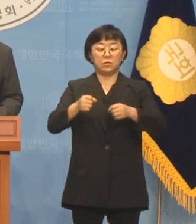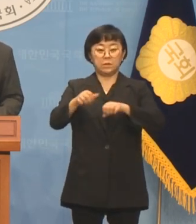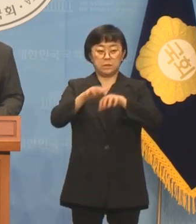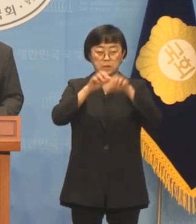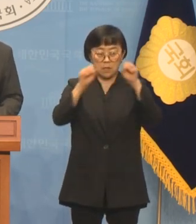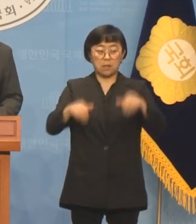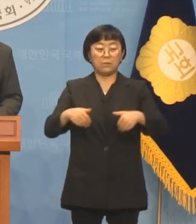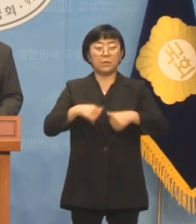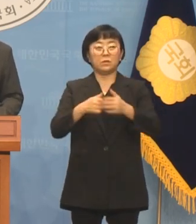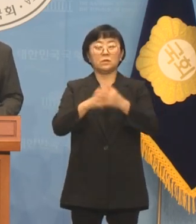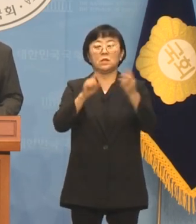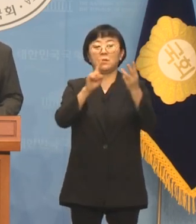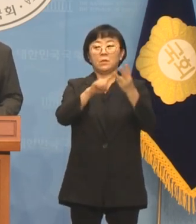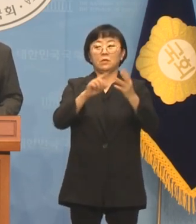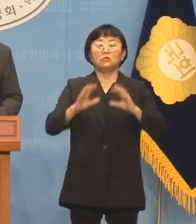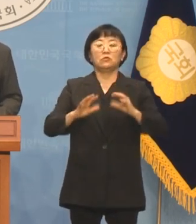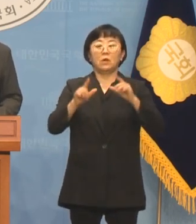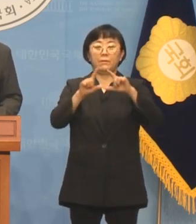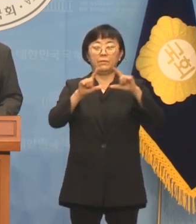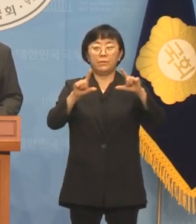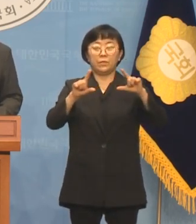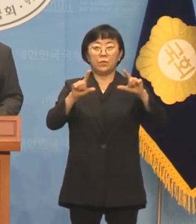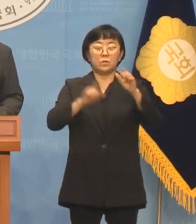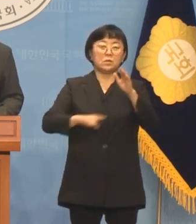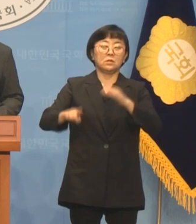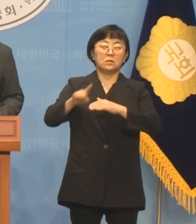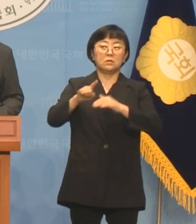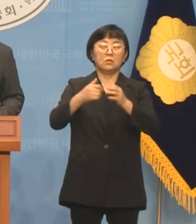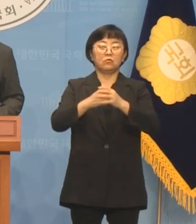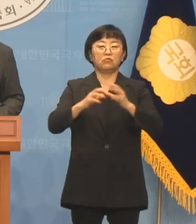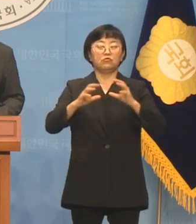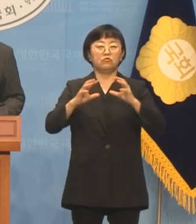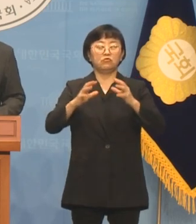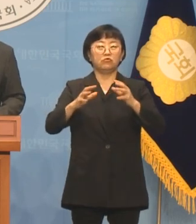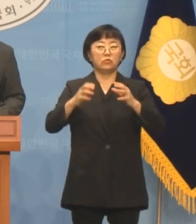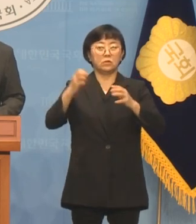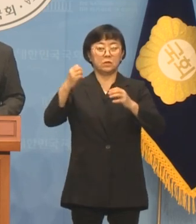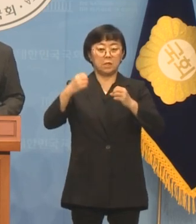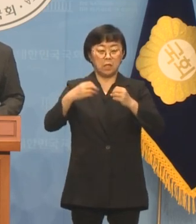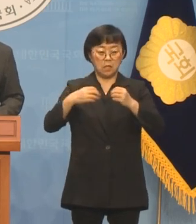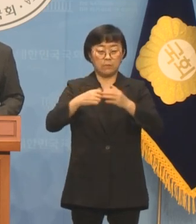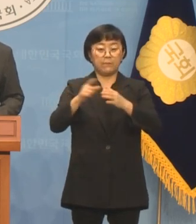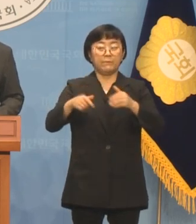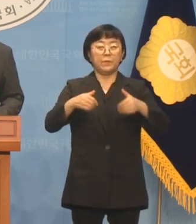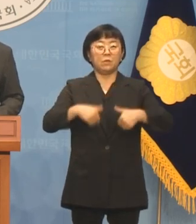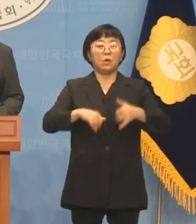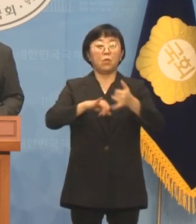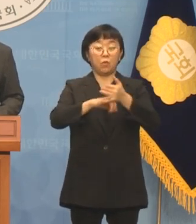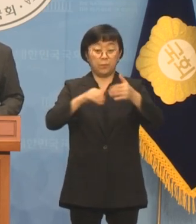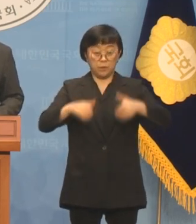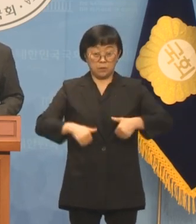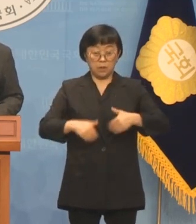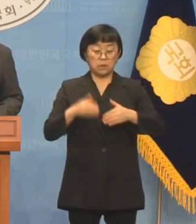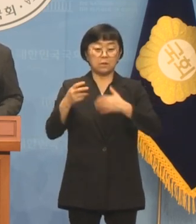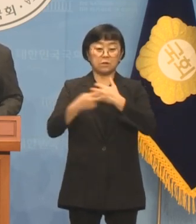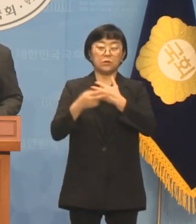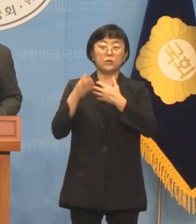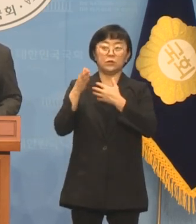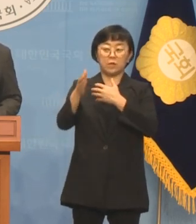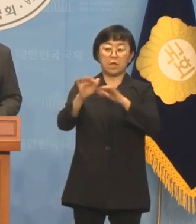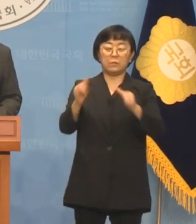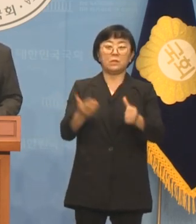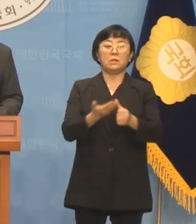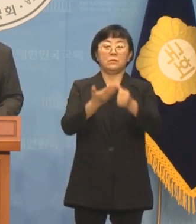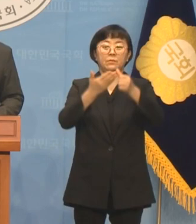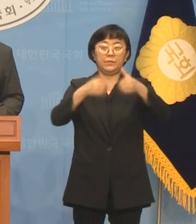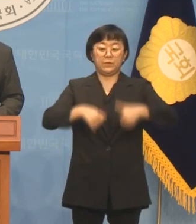합니다. 셋째, 국가 표준을 선도할 국민의전원을 설립해서 국가에 필요한 필수 의료 분야의 인력을 양성해 나가야